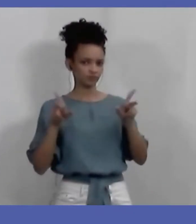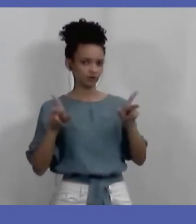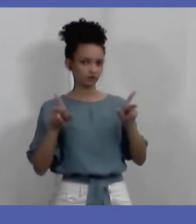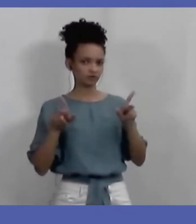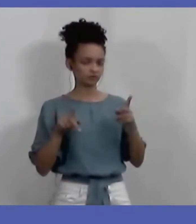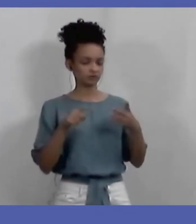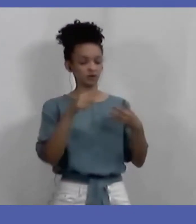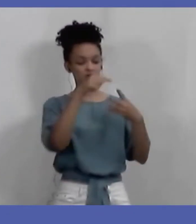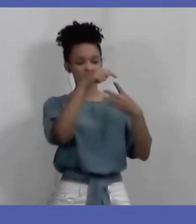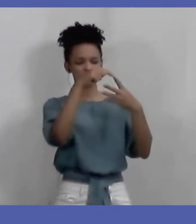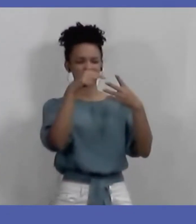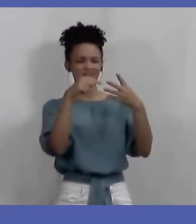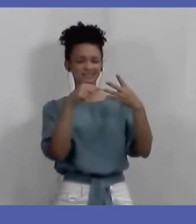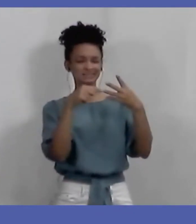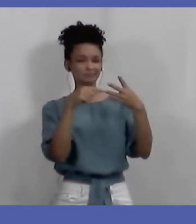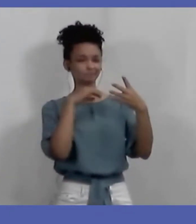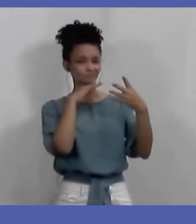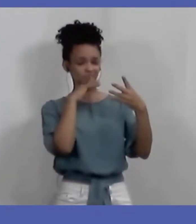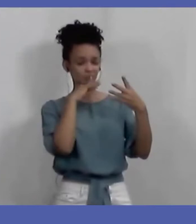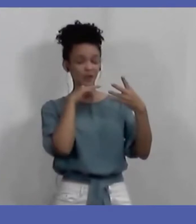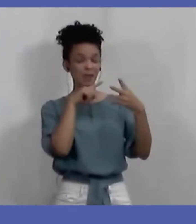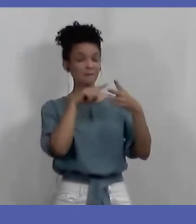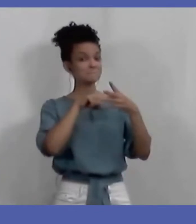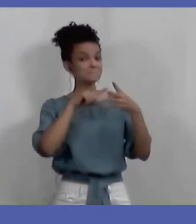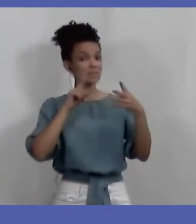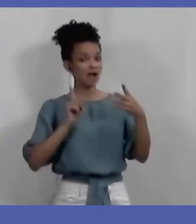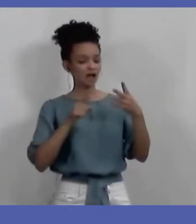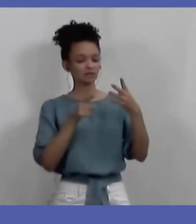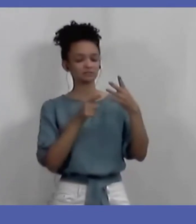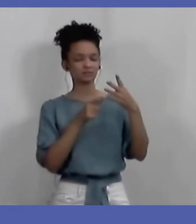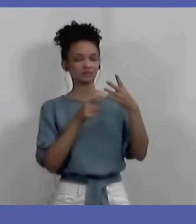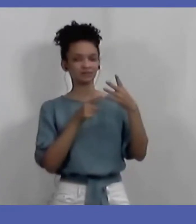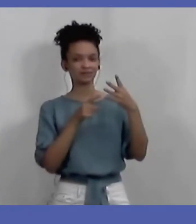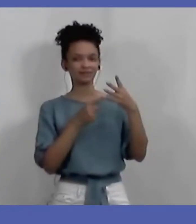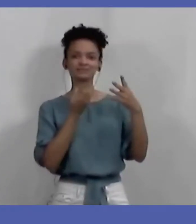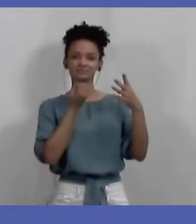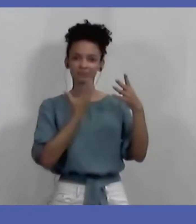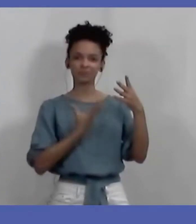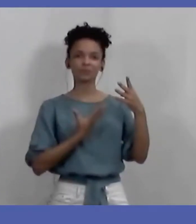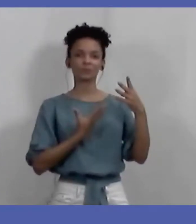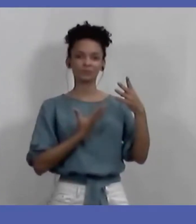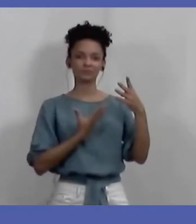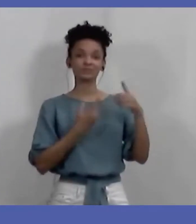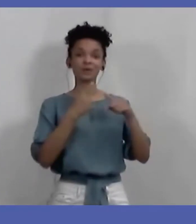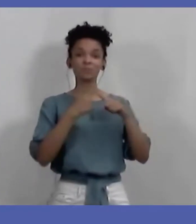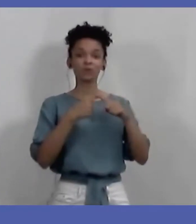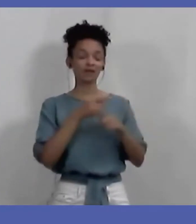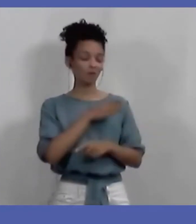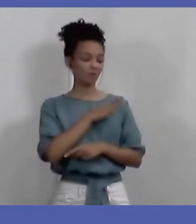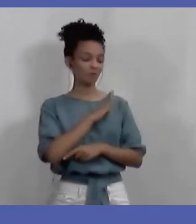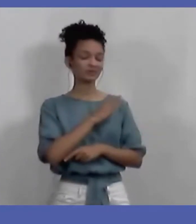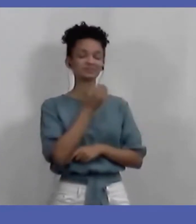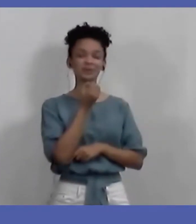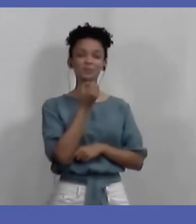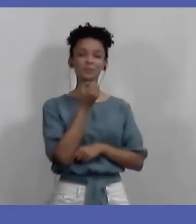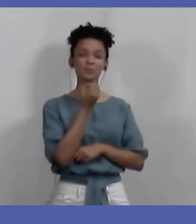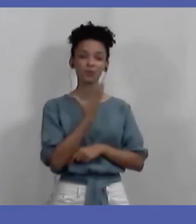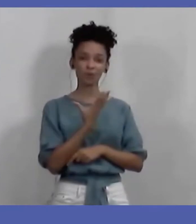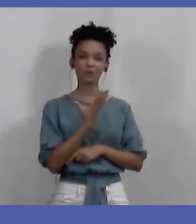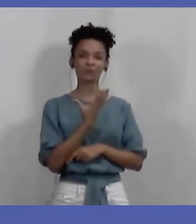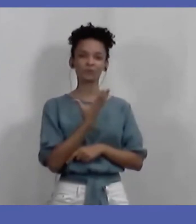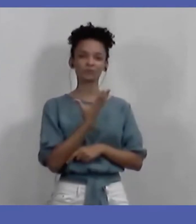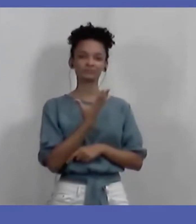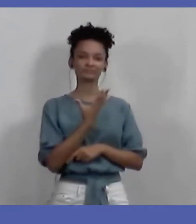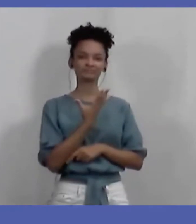e o 4 é positivo, porque é um bom coração. É uma boa